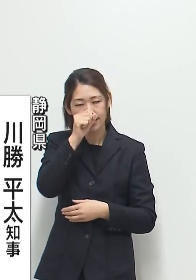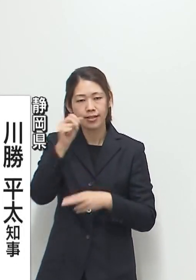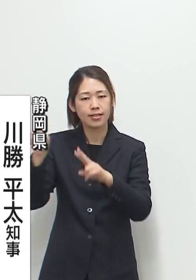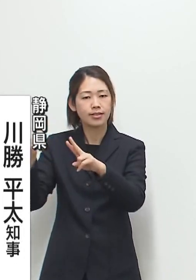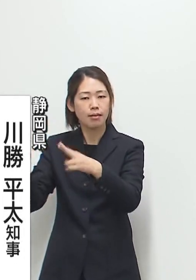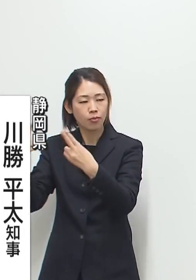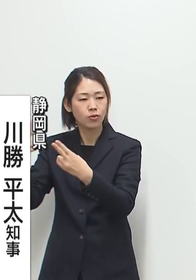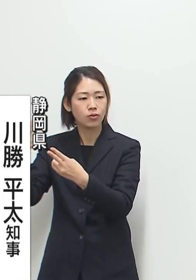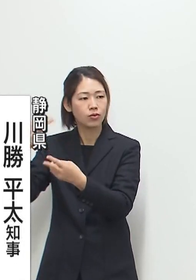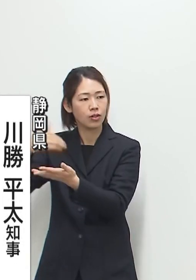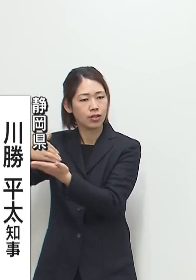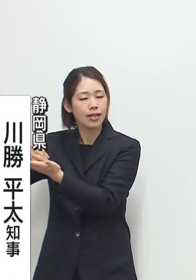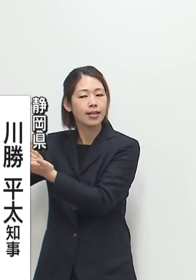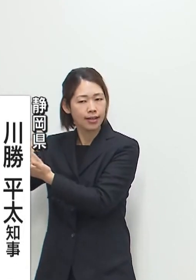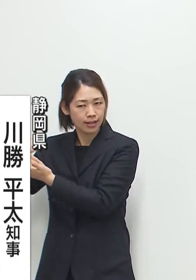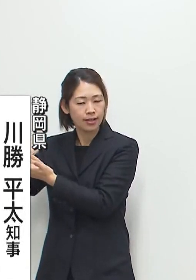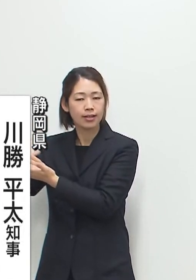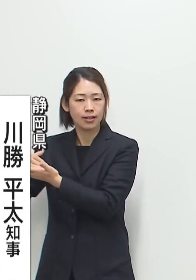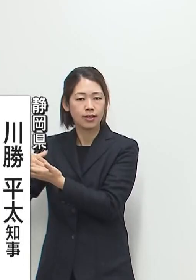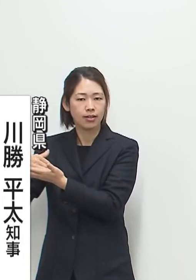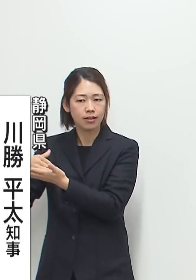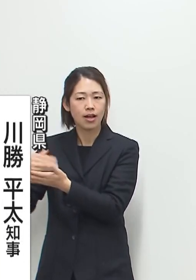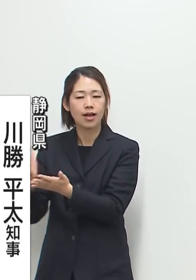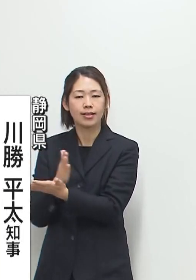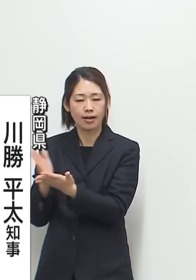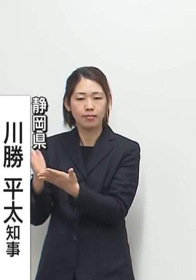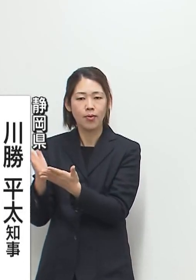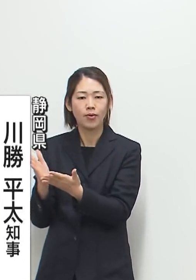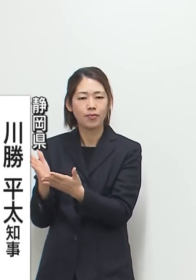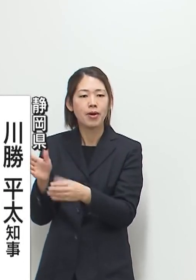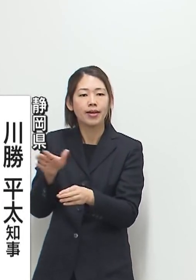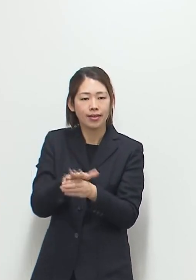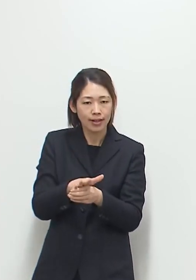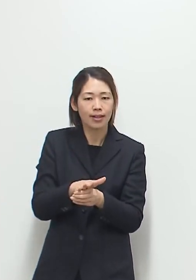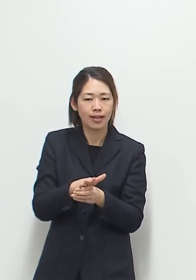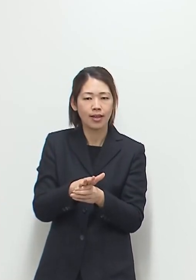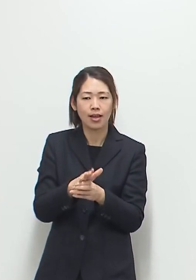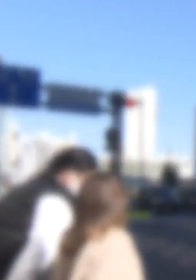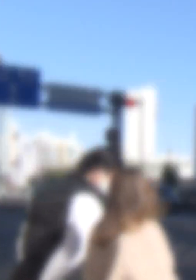断に従うべきだということで、今回の発表になったということでございます。